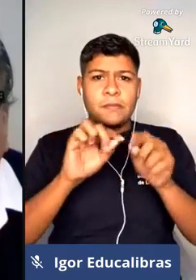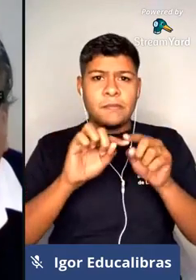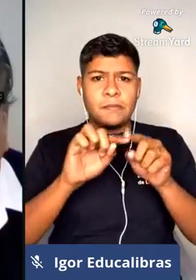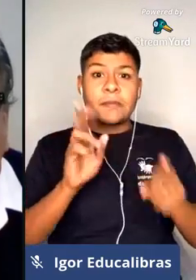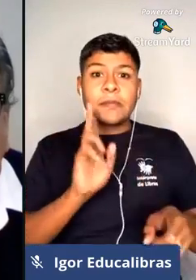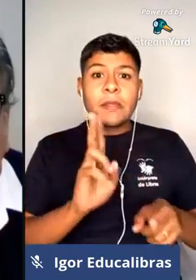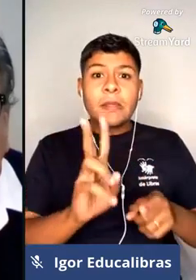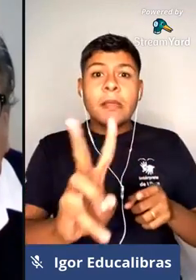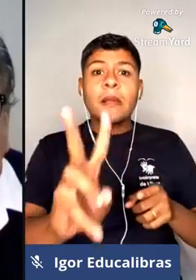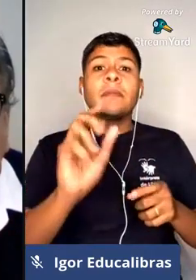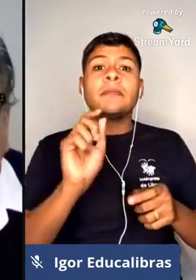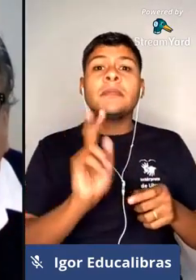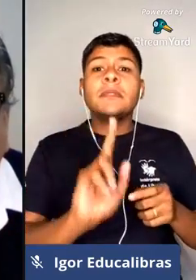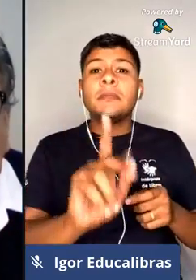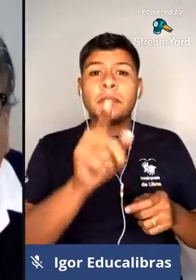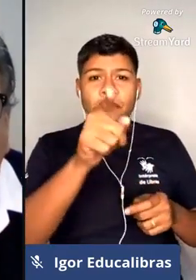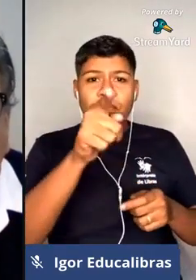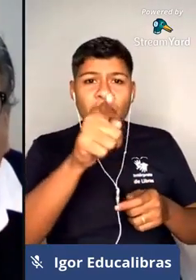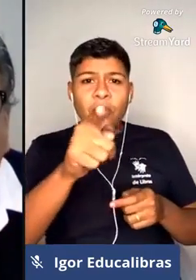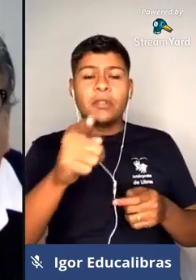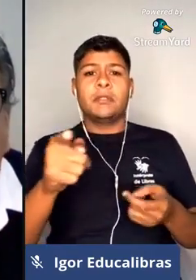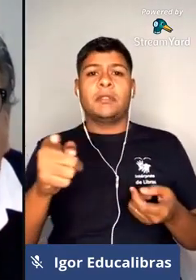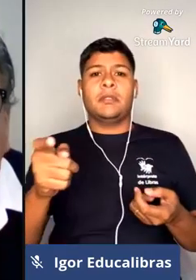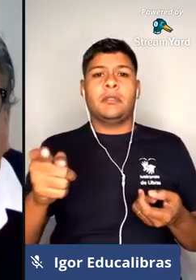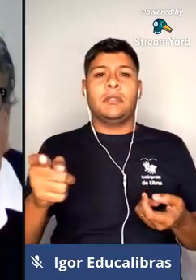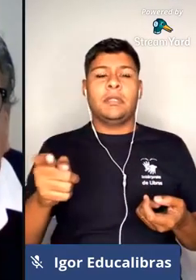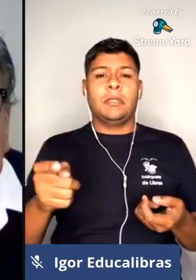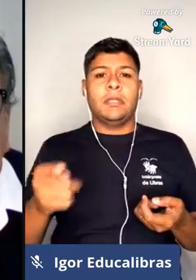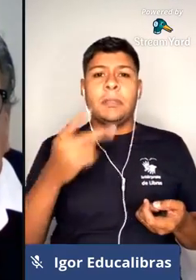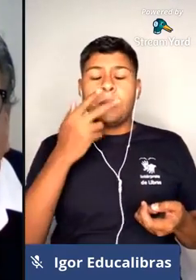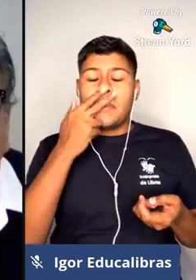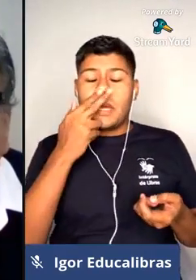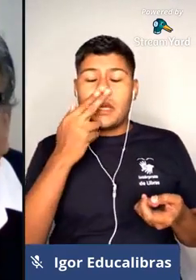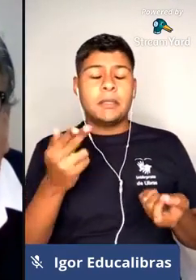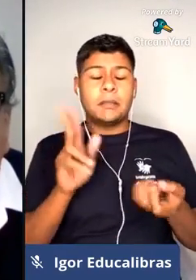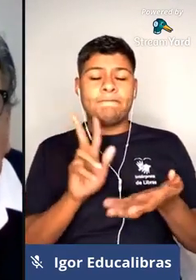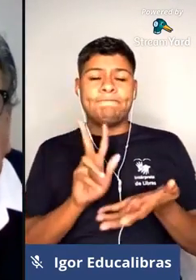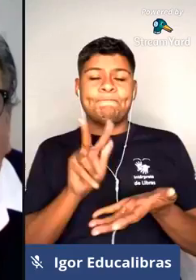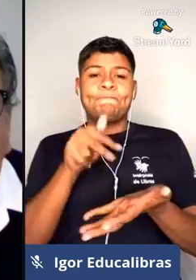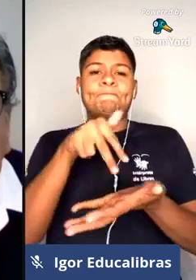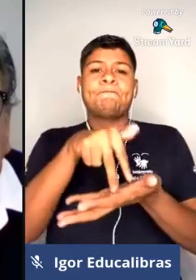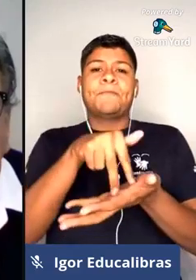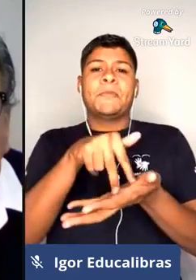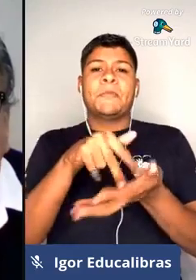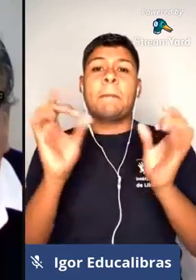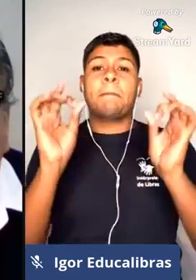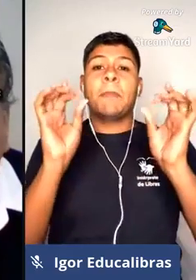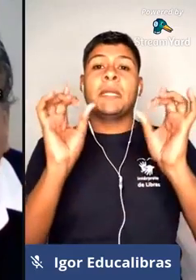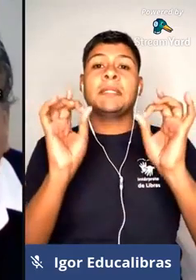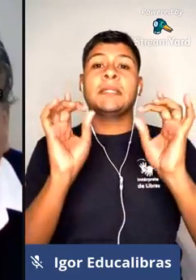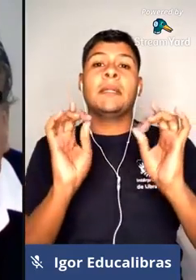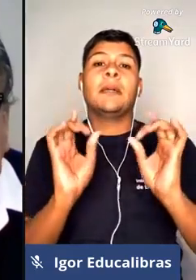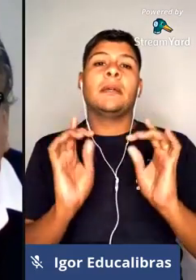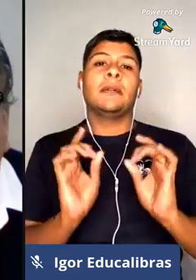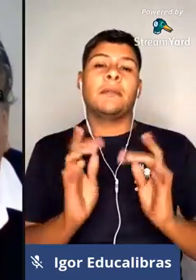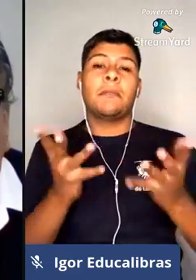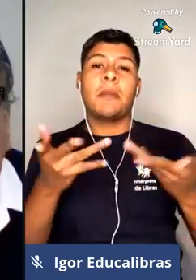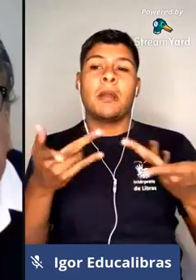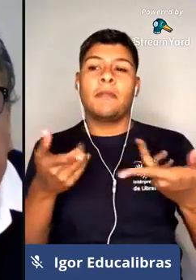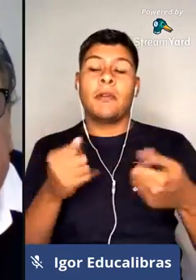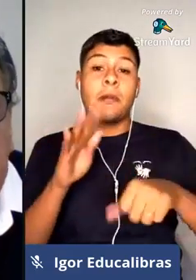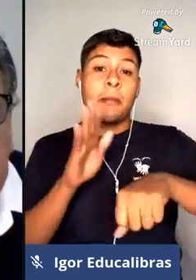sempre você nos ouve com uma disposição espetacular e